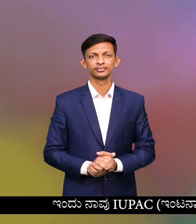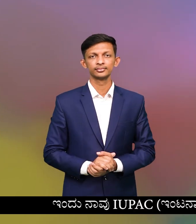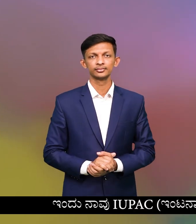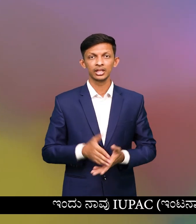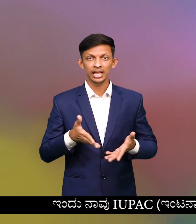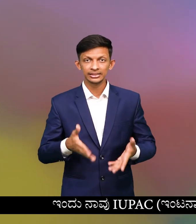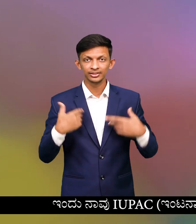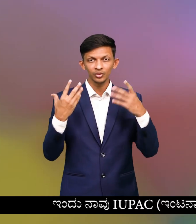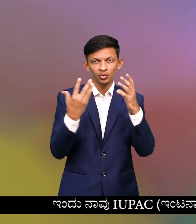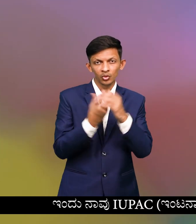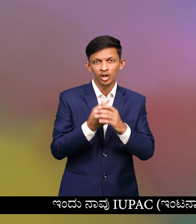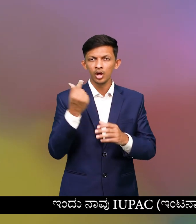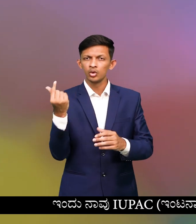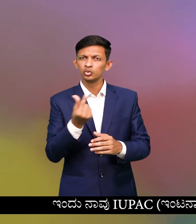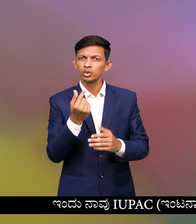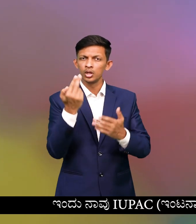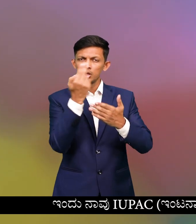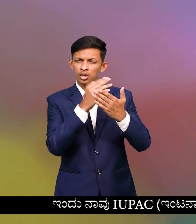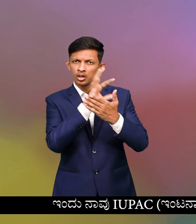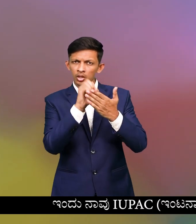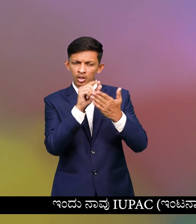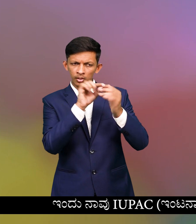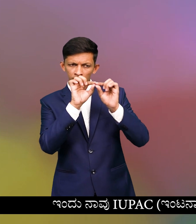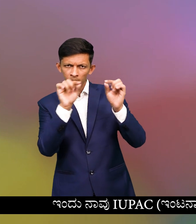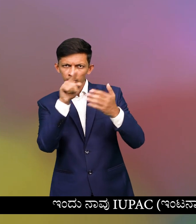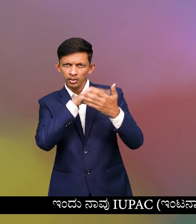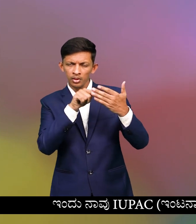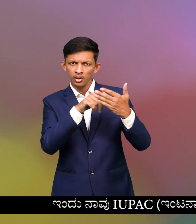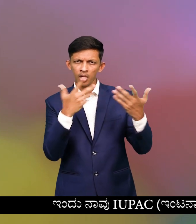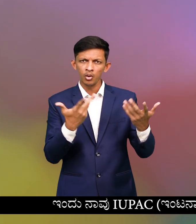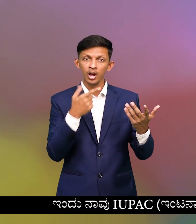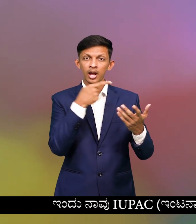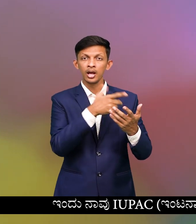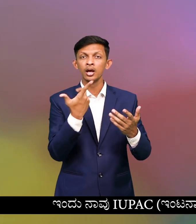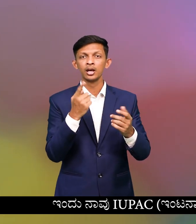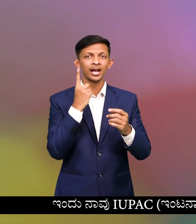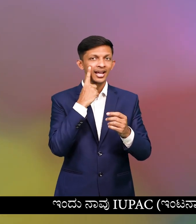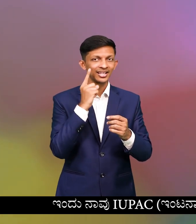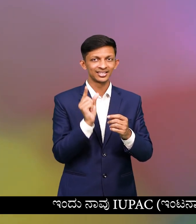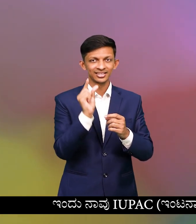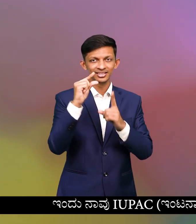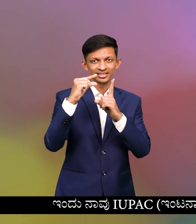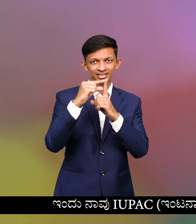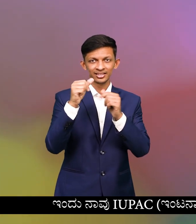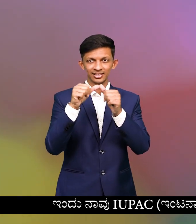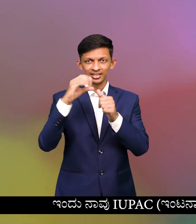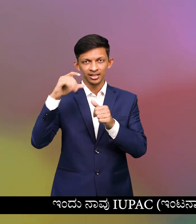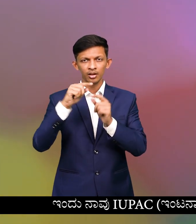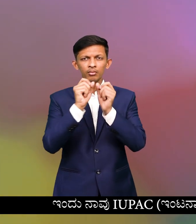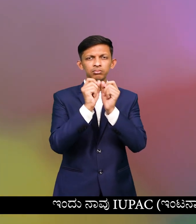ಇಂದು ನಾವು IUPAC ಇಂಟರ್ನ್ಯಾಷನಲ್ ಯೂನಿಯನ್ ಆಫ್ ಪ್ಯೂರ್ ಆ್ಯಂಡ್ ಅಪ್ಲೈಡ್